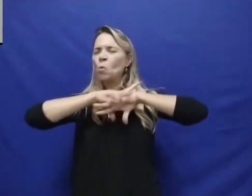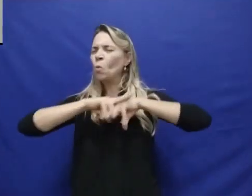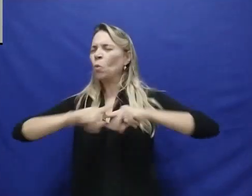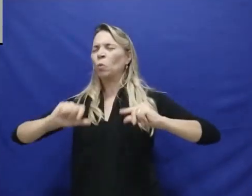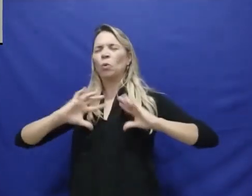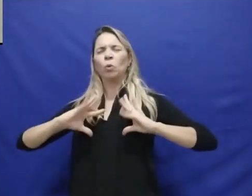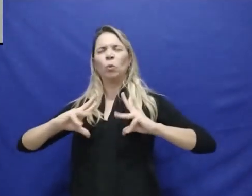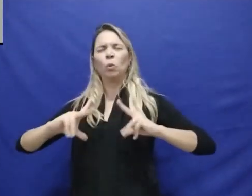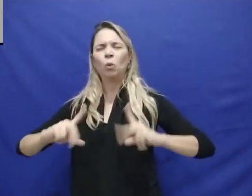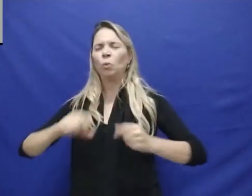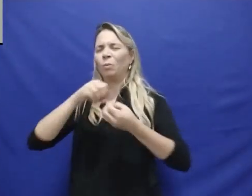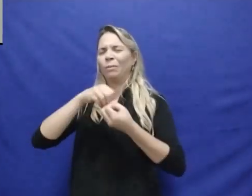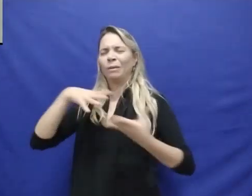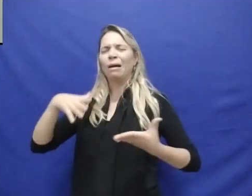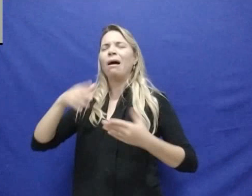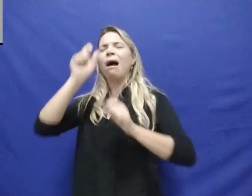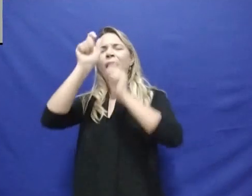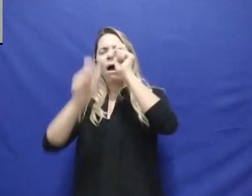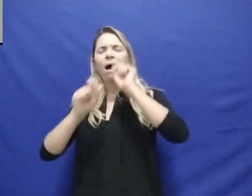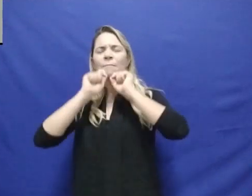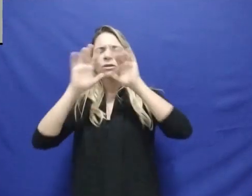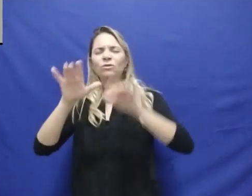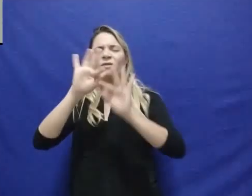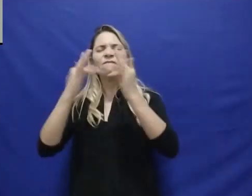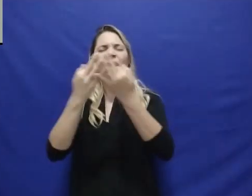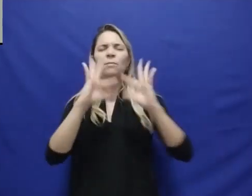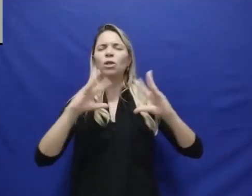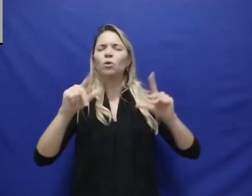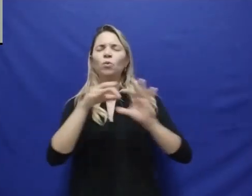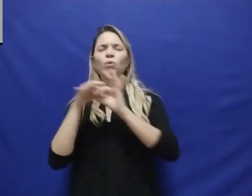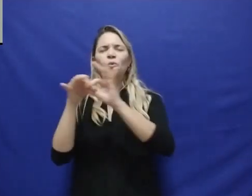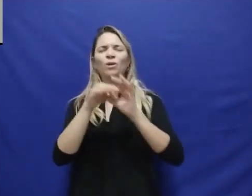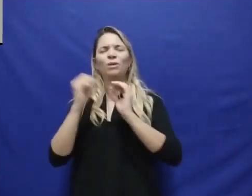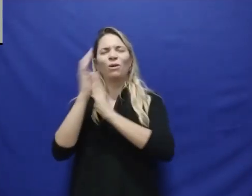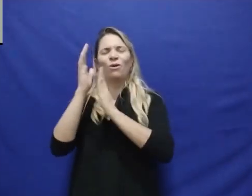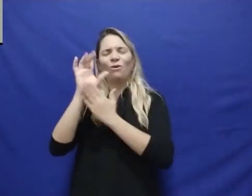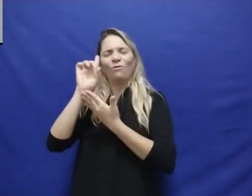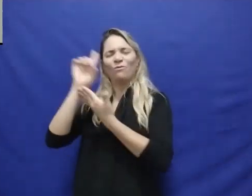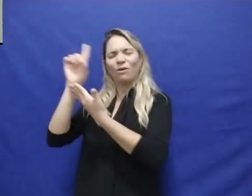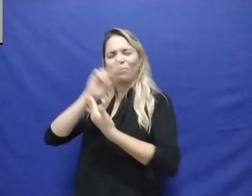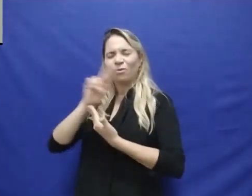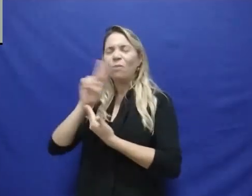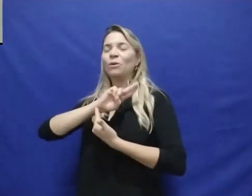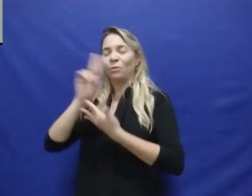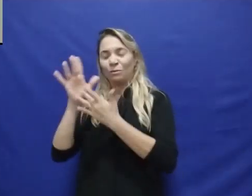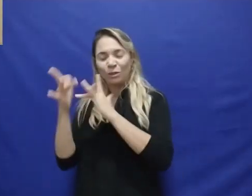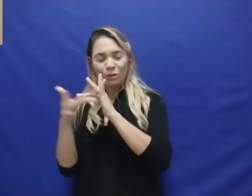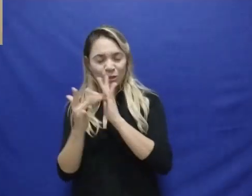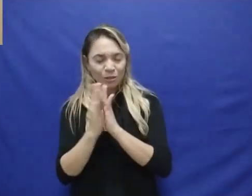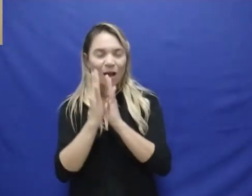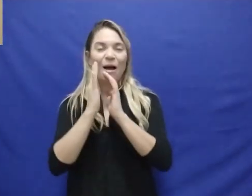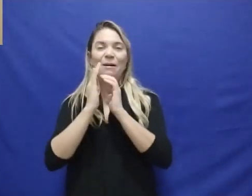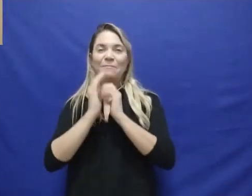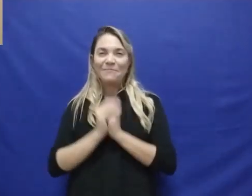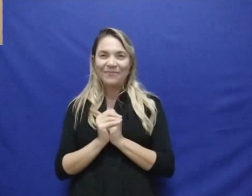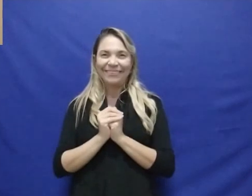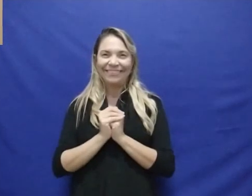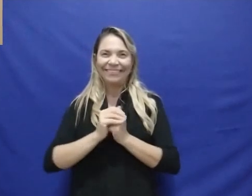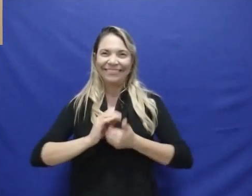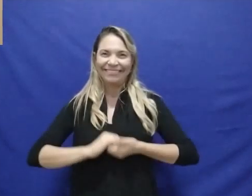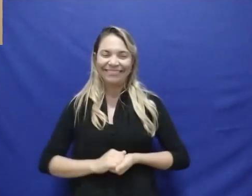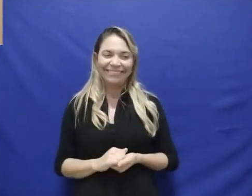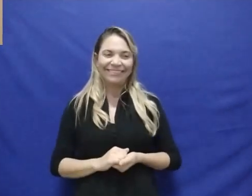reunida para louvar o Teu nome. É isso que eu te peço e te agradeço. Em nome santo de Jesus, amém. Bom